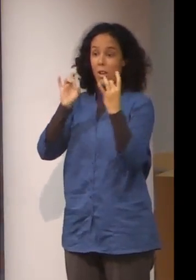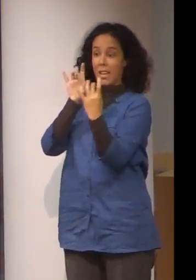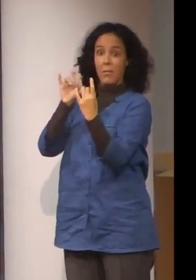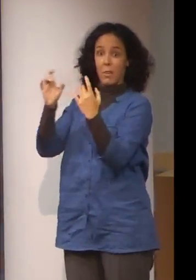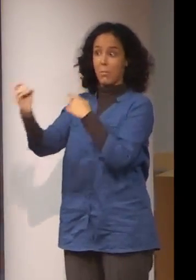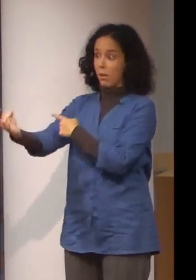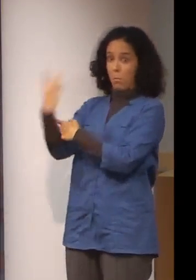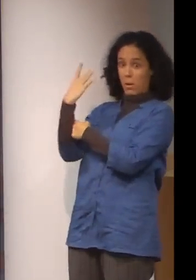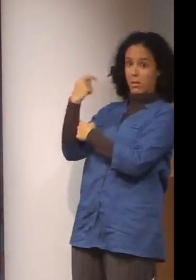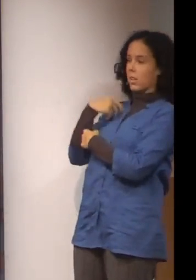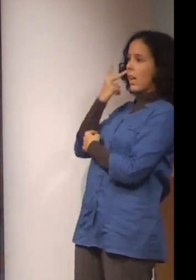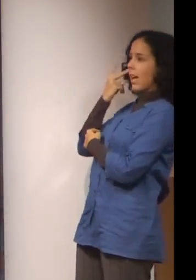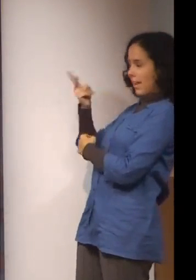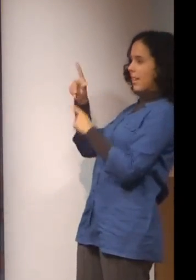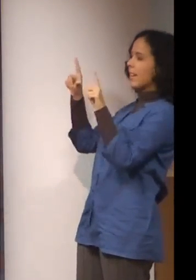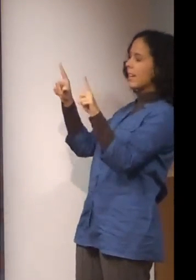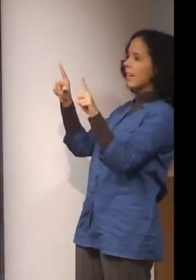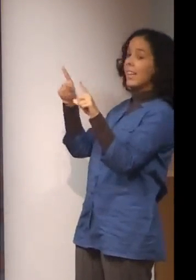¿Esto qué quiere decir?